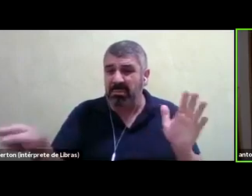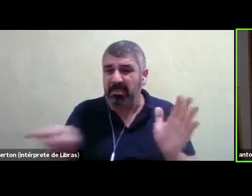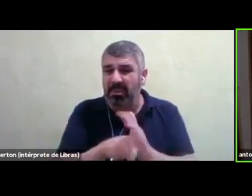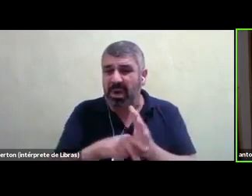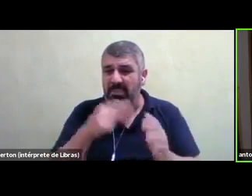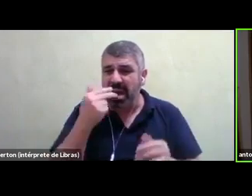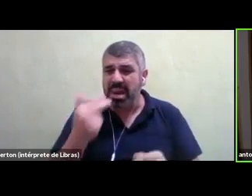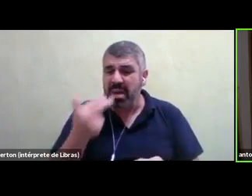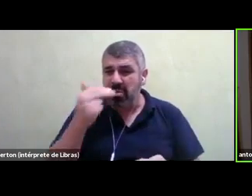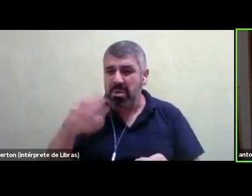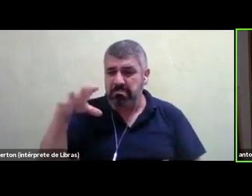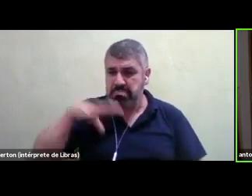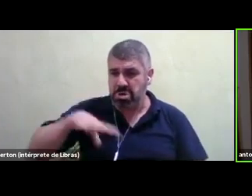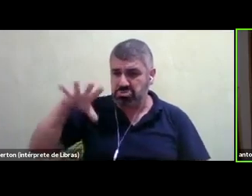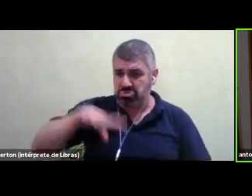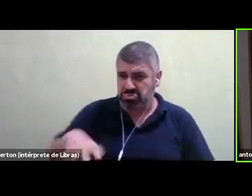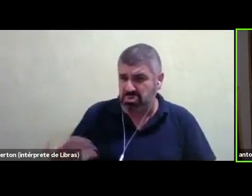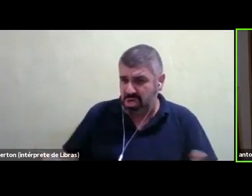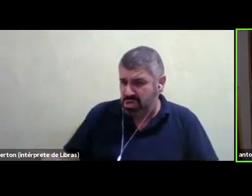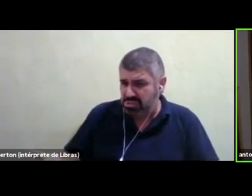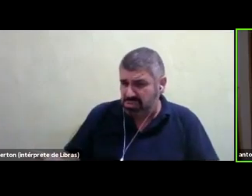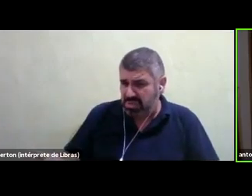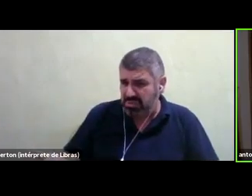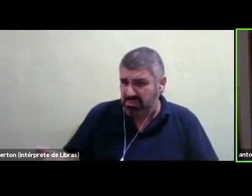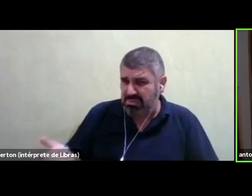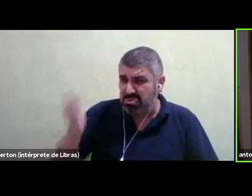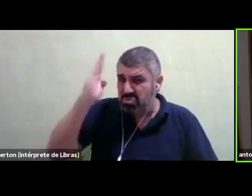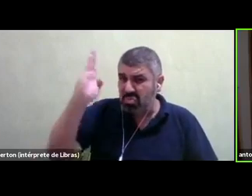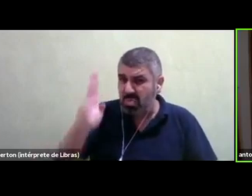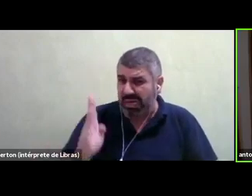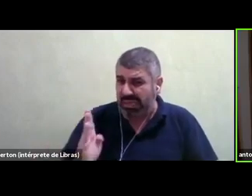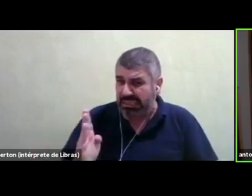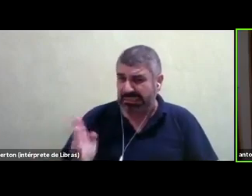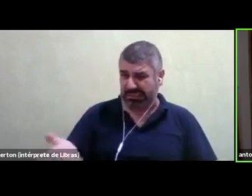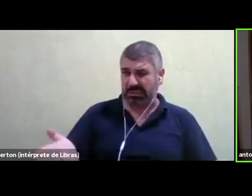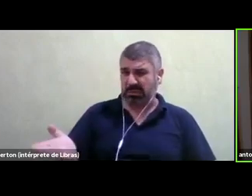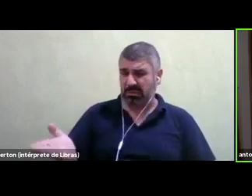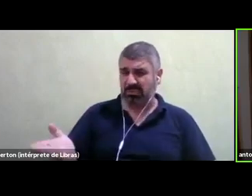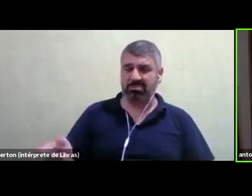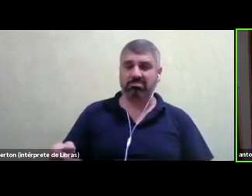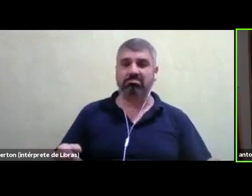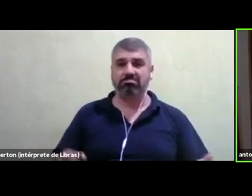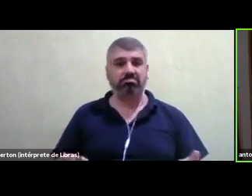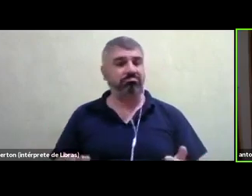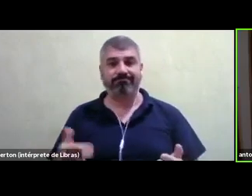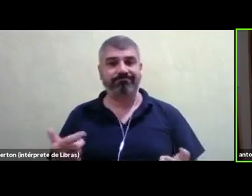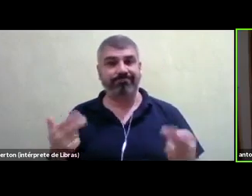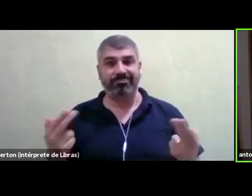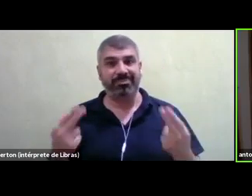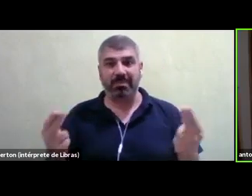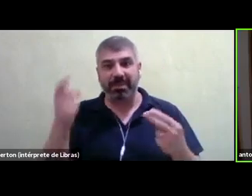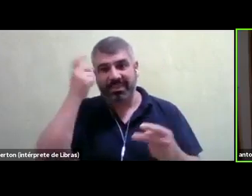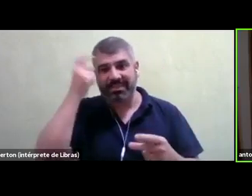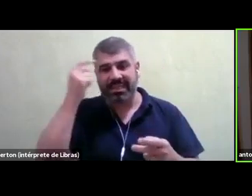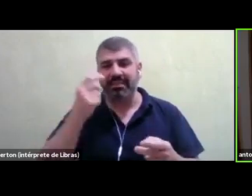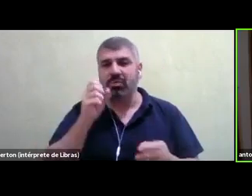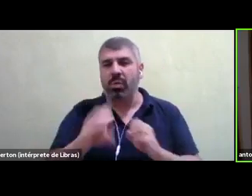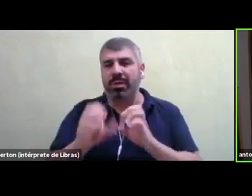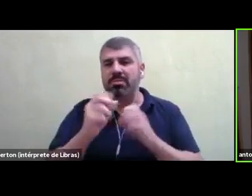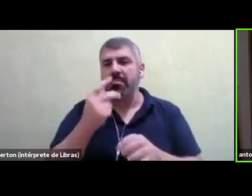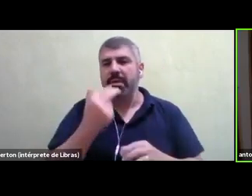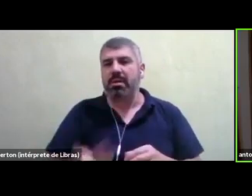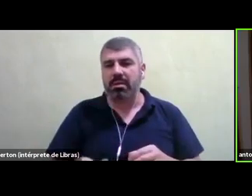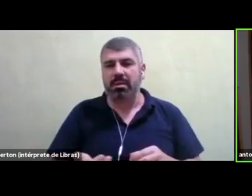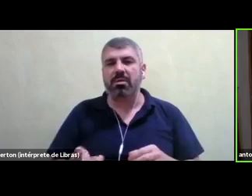portuguesa, né? Português do Brasil, que compõe a educação bilíngue? Não dá para a gente pensar na educação bilíngue sem pensar na